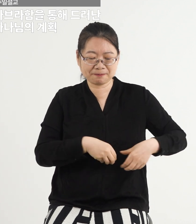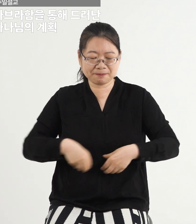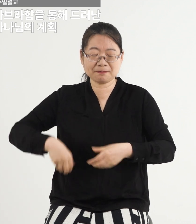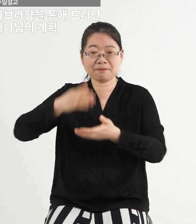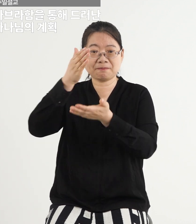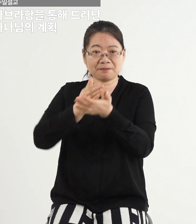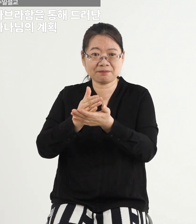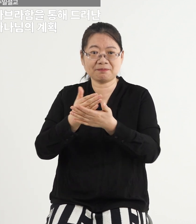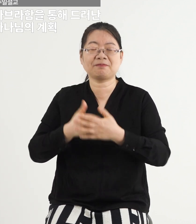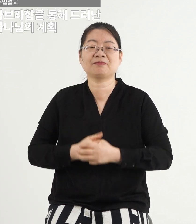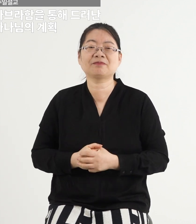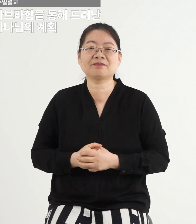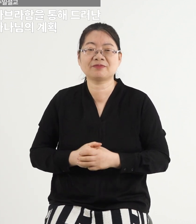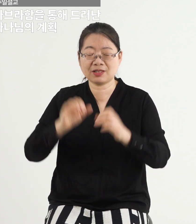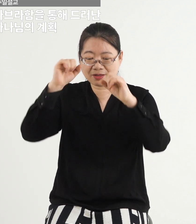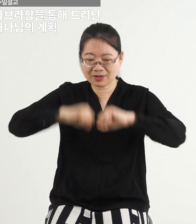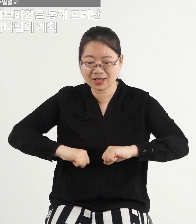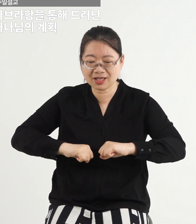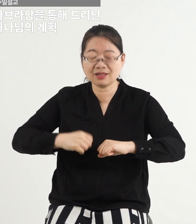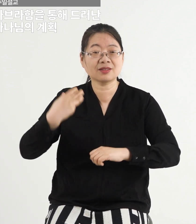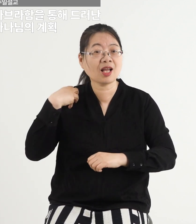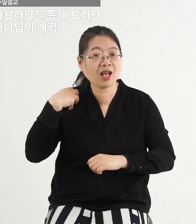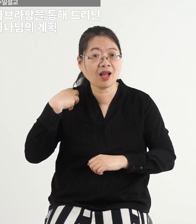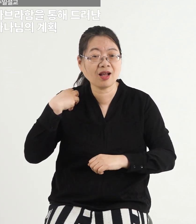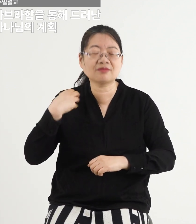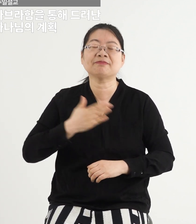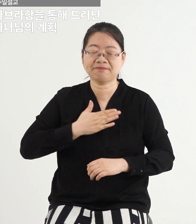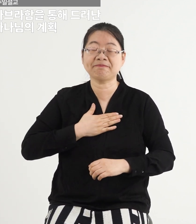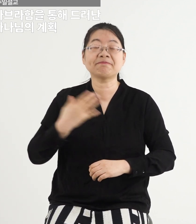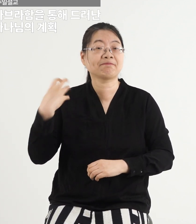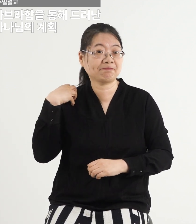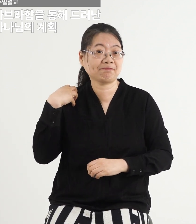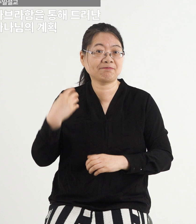마세요. 망하면 책임질래요? 책임질게요.